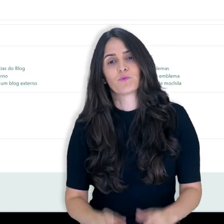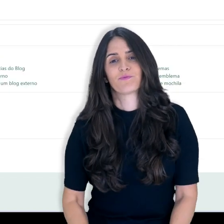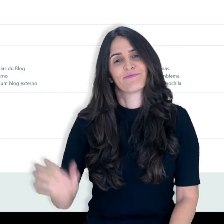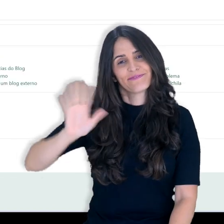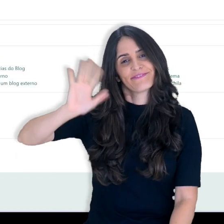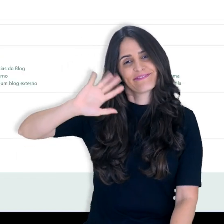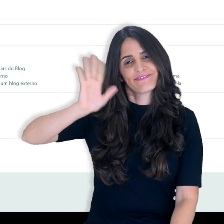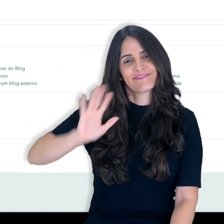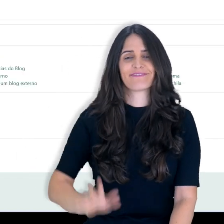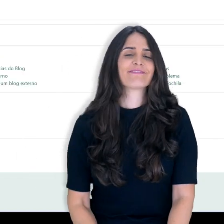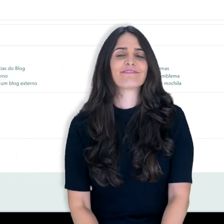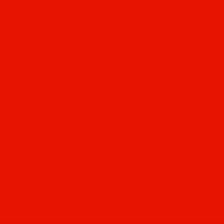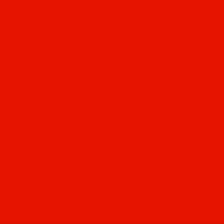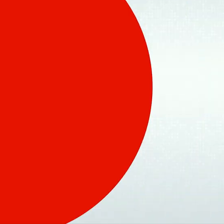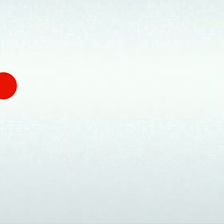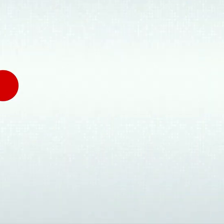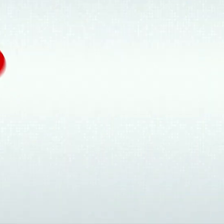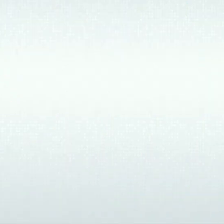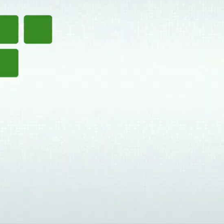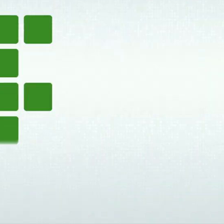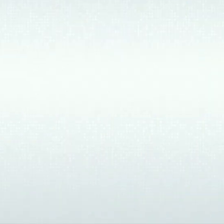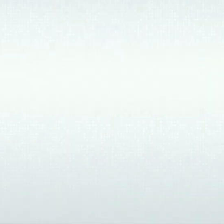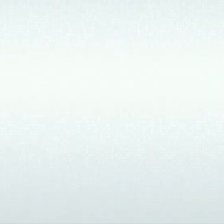até a próxima